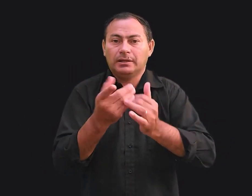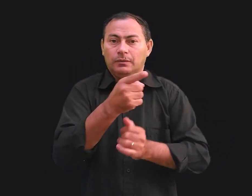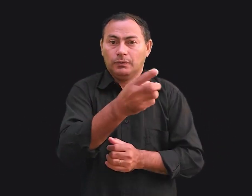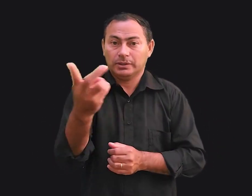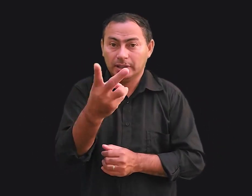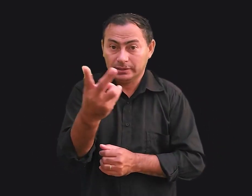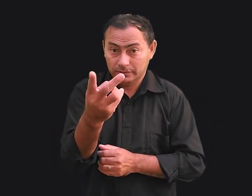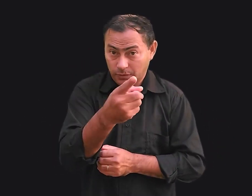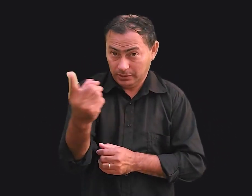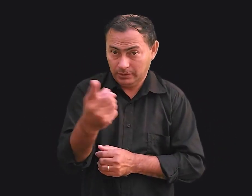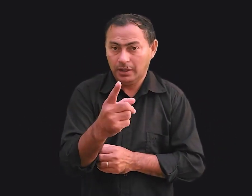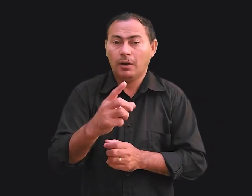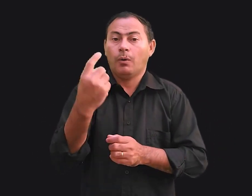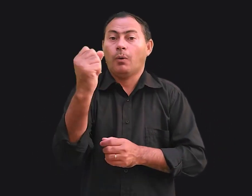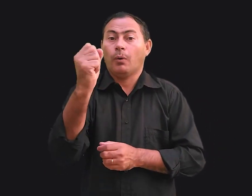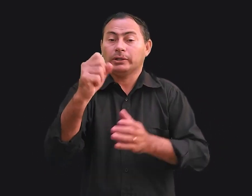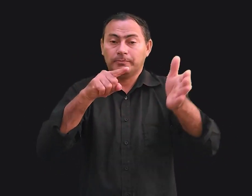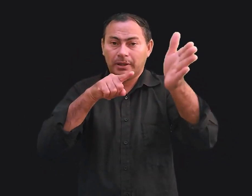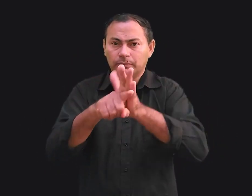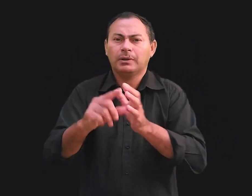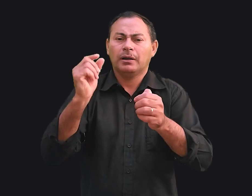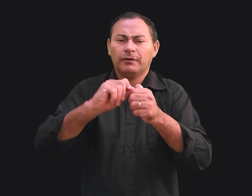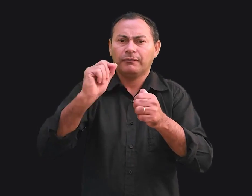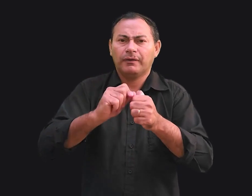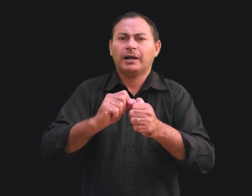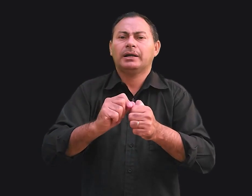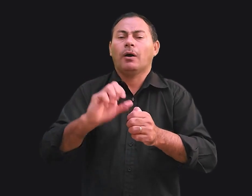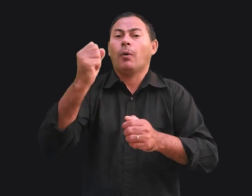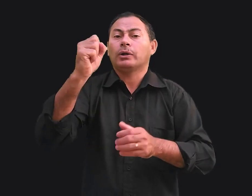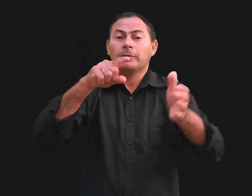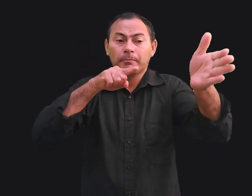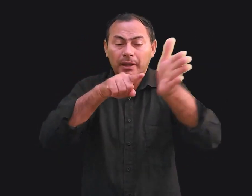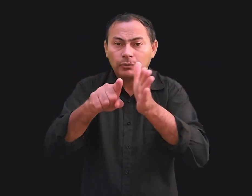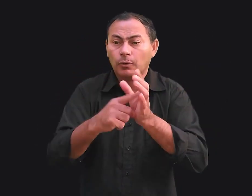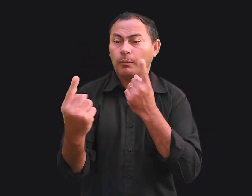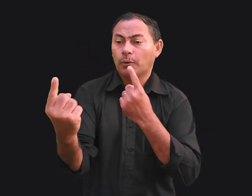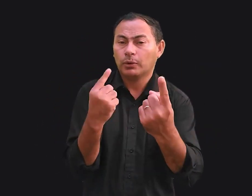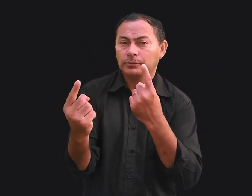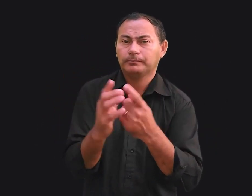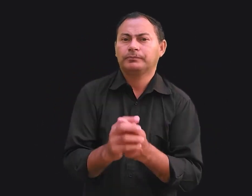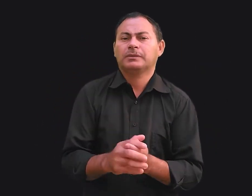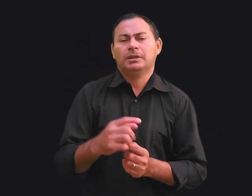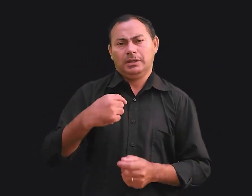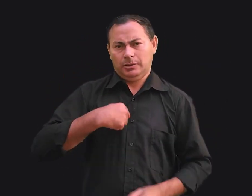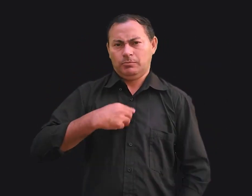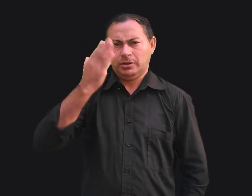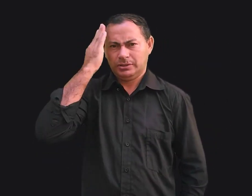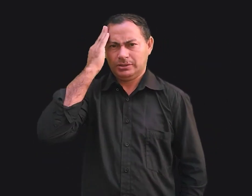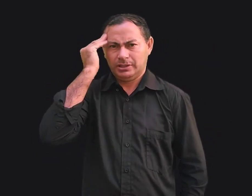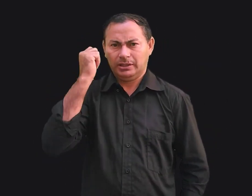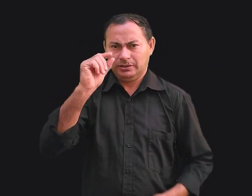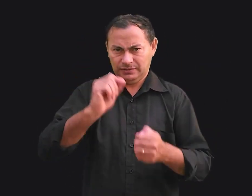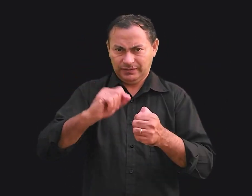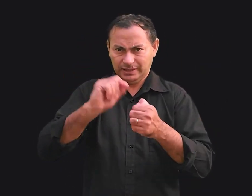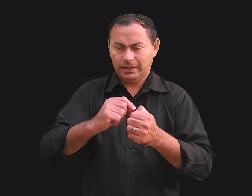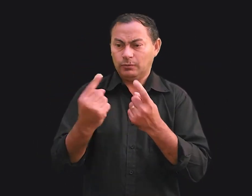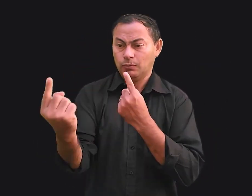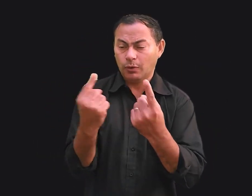vocês, usando essas 8 perguntas. Façam essas 8 perguntas um para o outro. Sei que, se vocês fizerem isso,